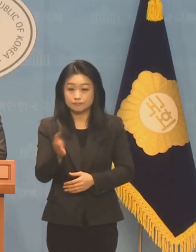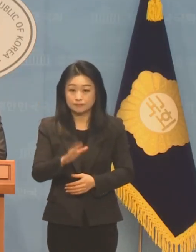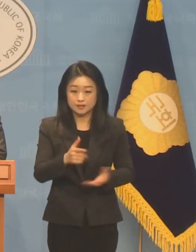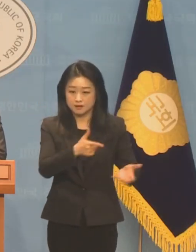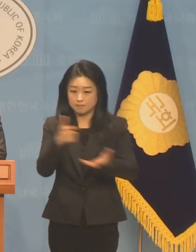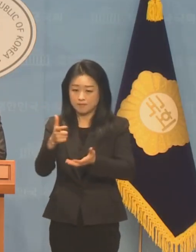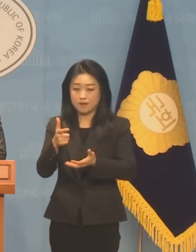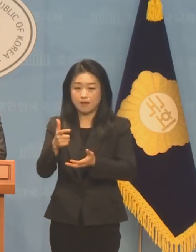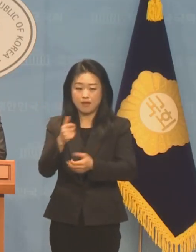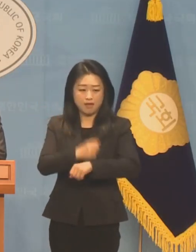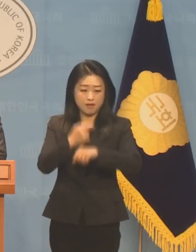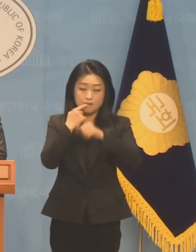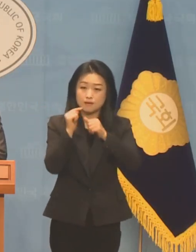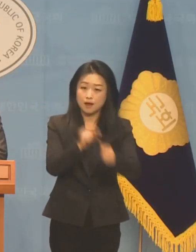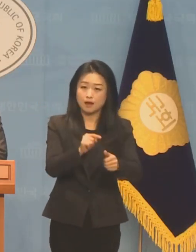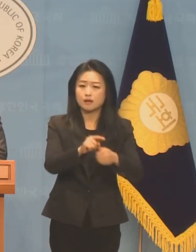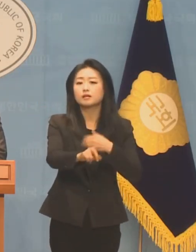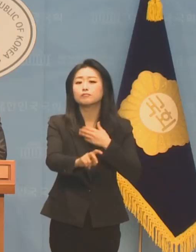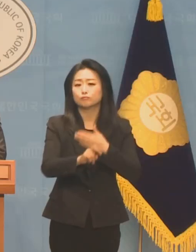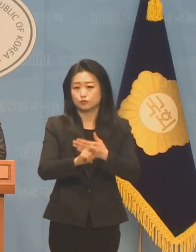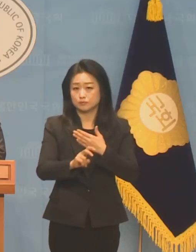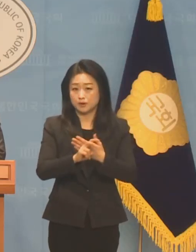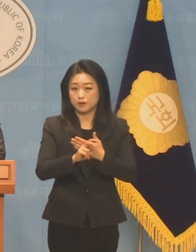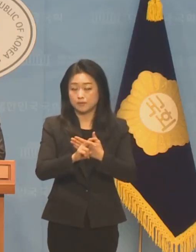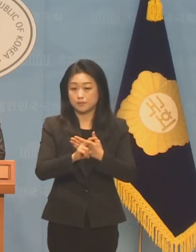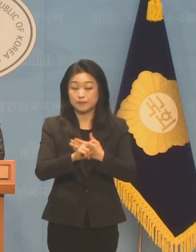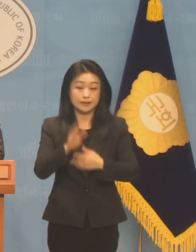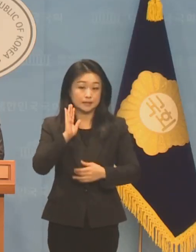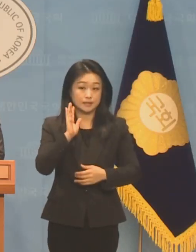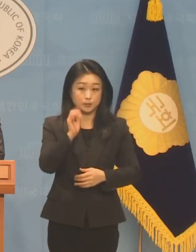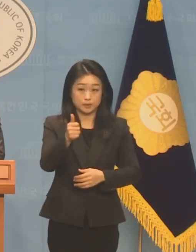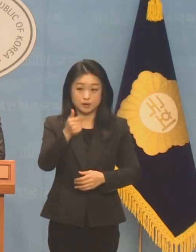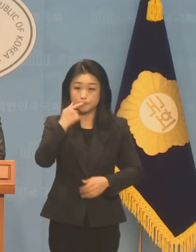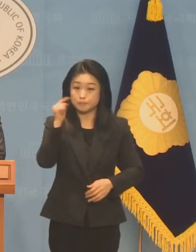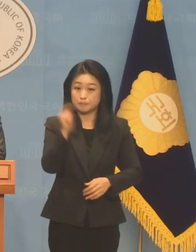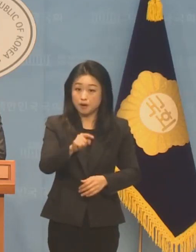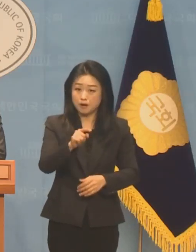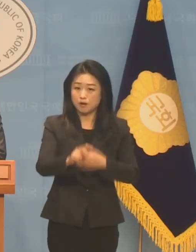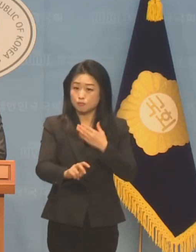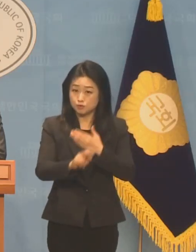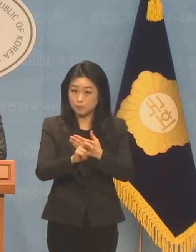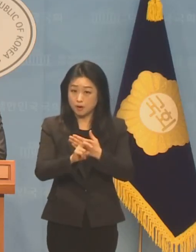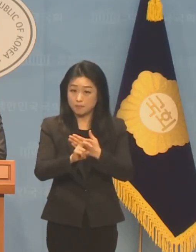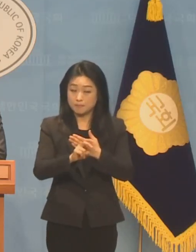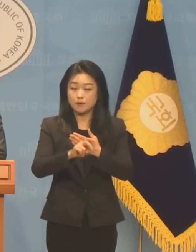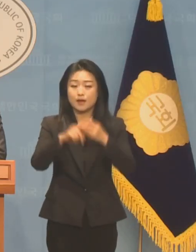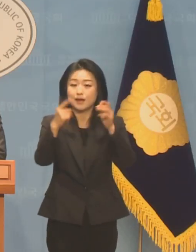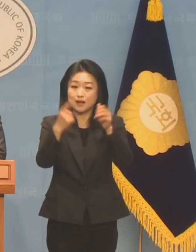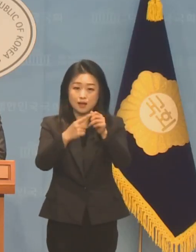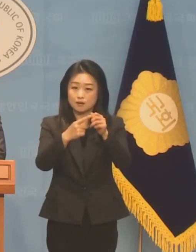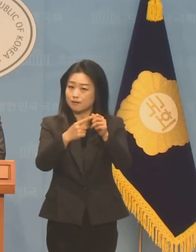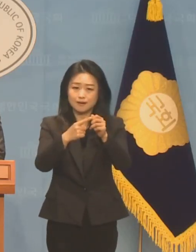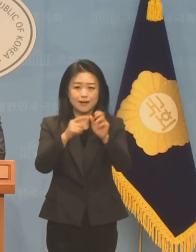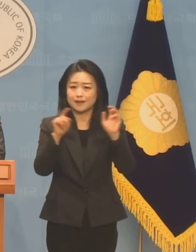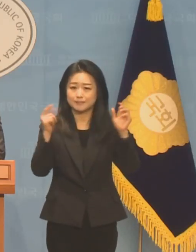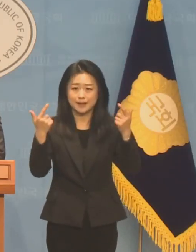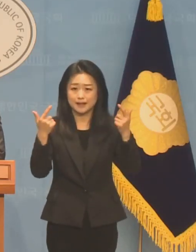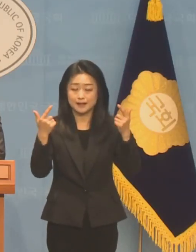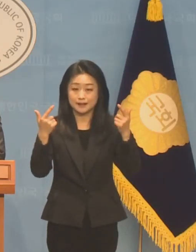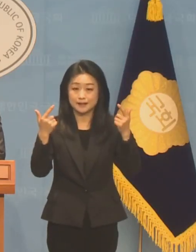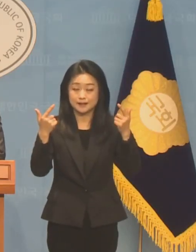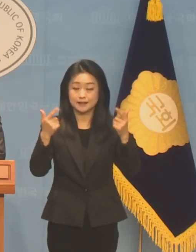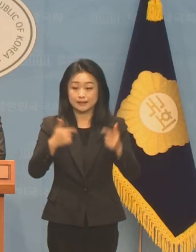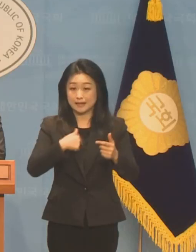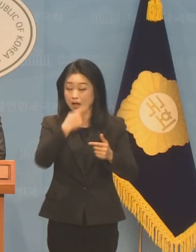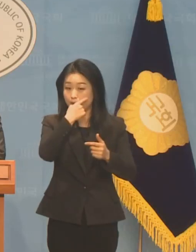한 것입니다. 문제는 대통령의 이러한 위법적 지시는 한 차례가 아니었던 것으로 보입니다.